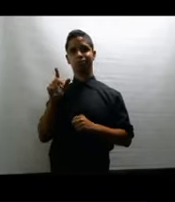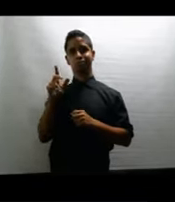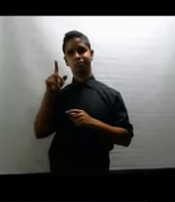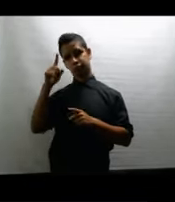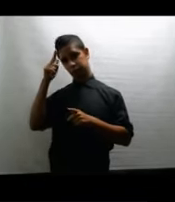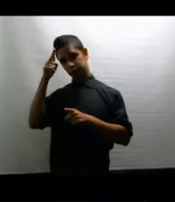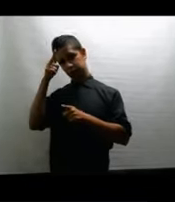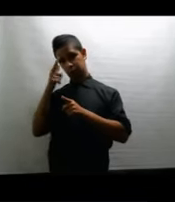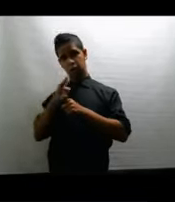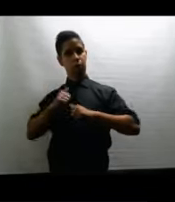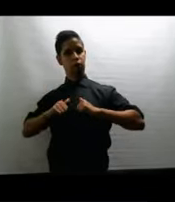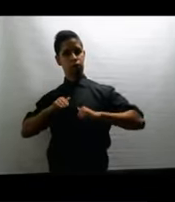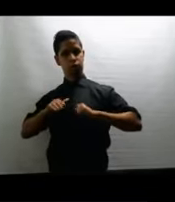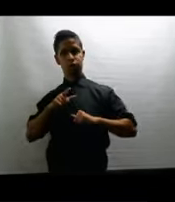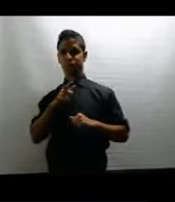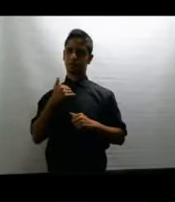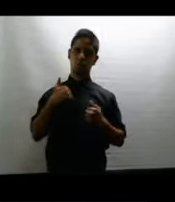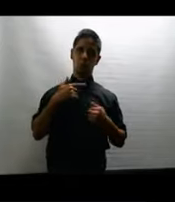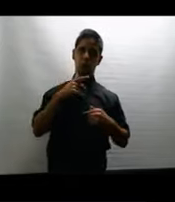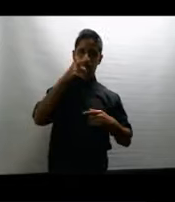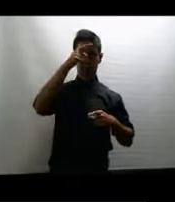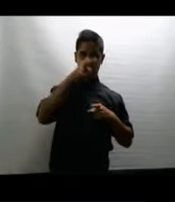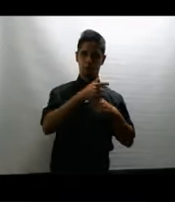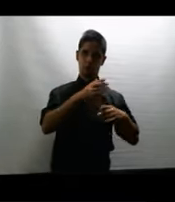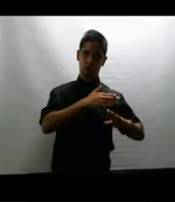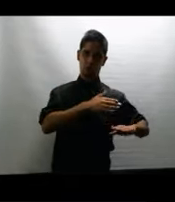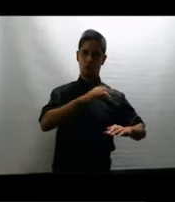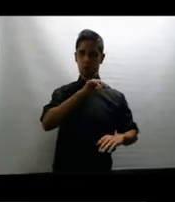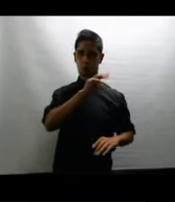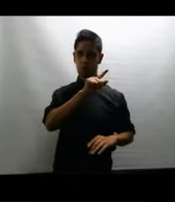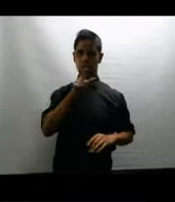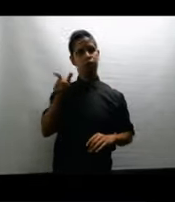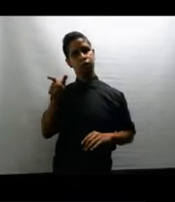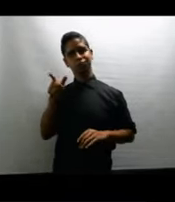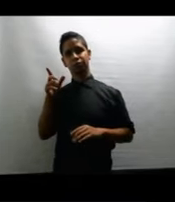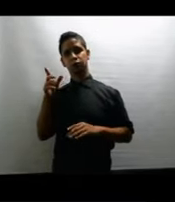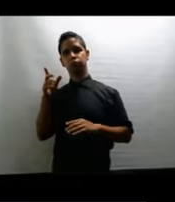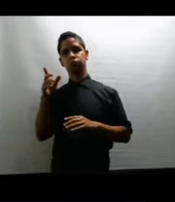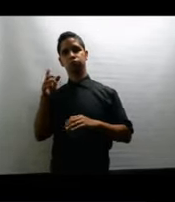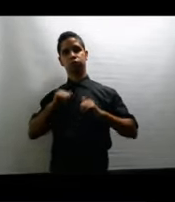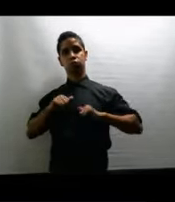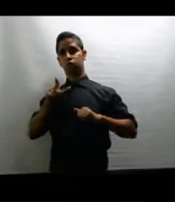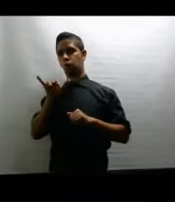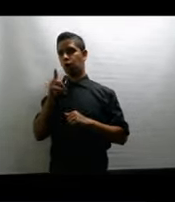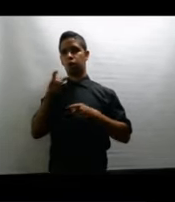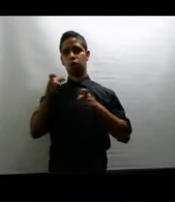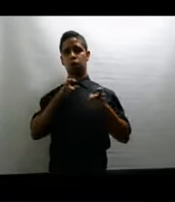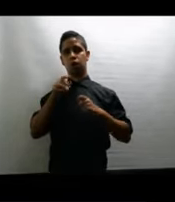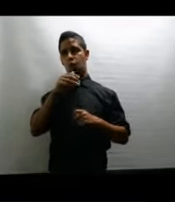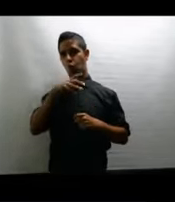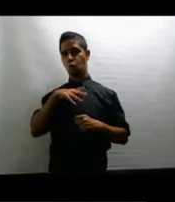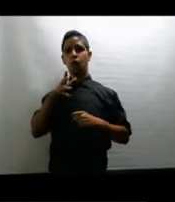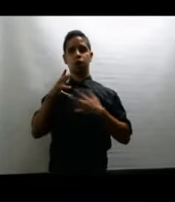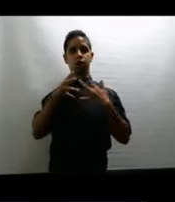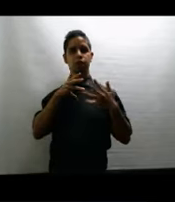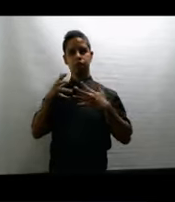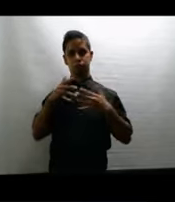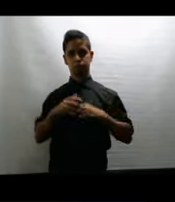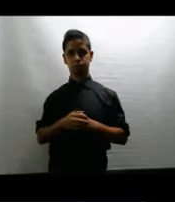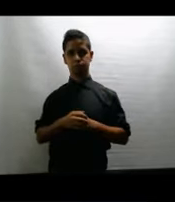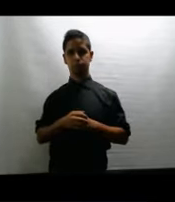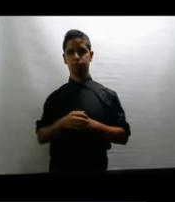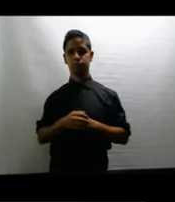hermano de la música, que es Yomel, y mi hermano teatrero, que es Ricardo Santana, que es el director de Mujer Invisible, me llama.